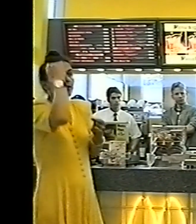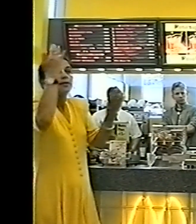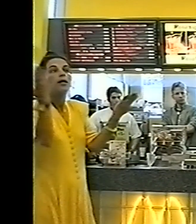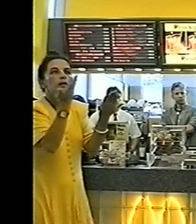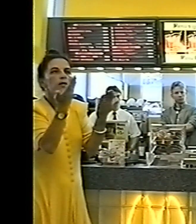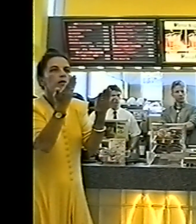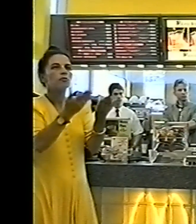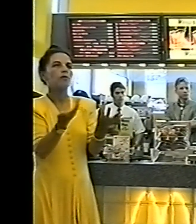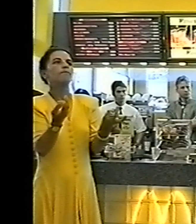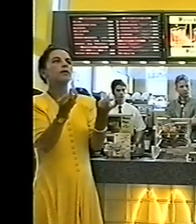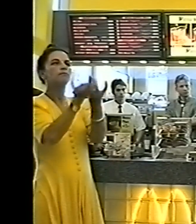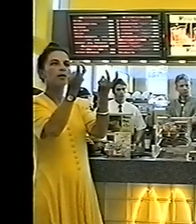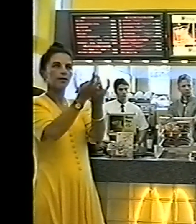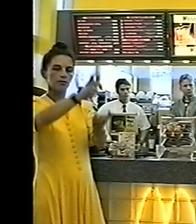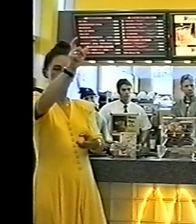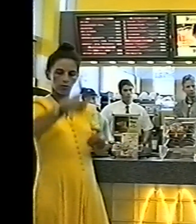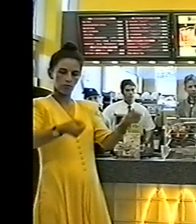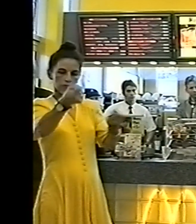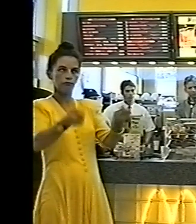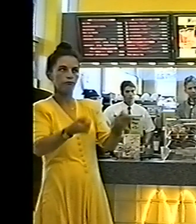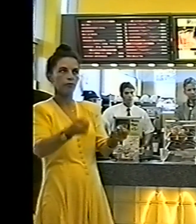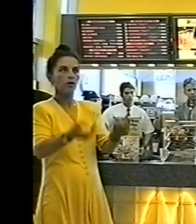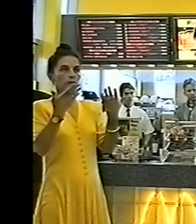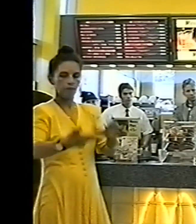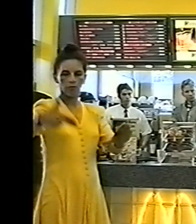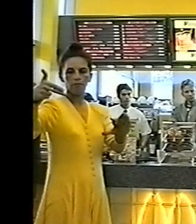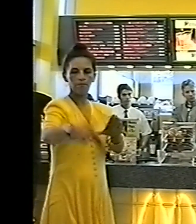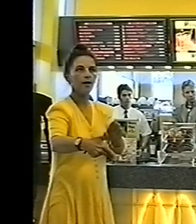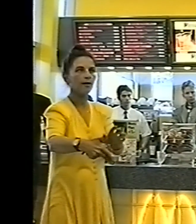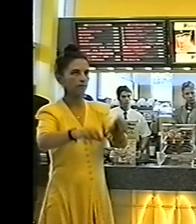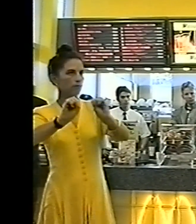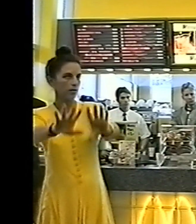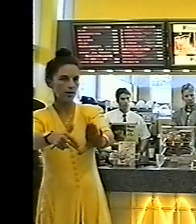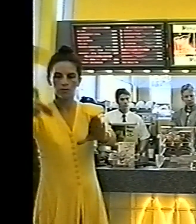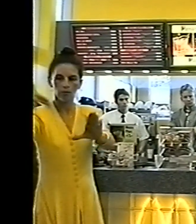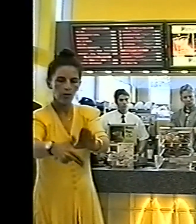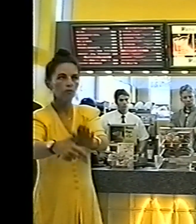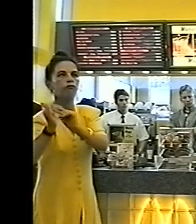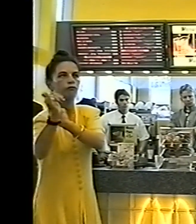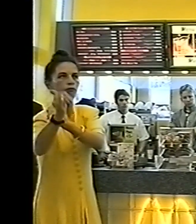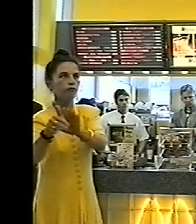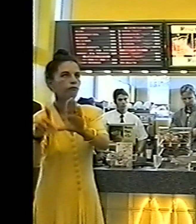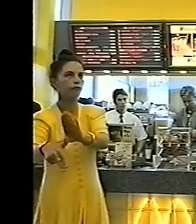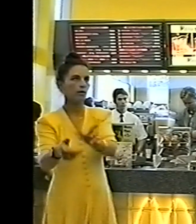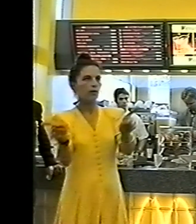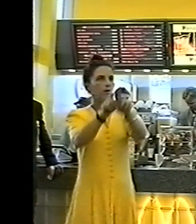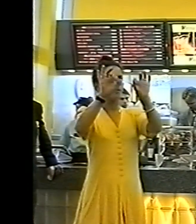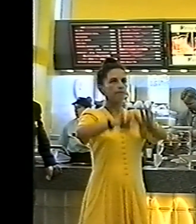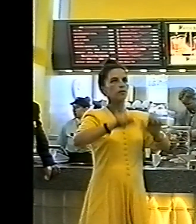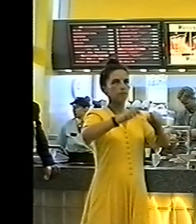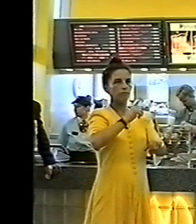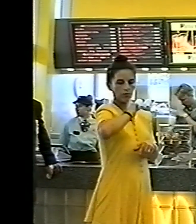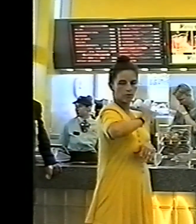d'utiliser le temps de l'automobiliste qu'il passe pour faire son plein et lui mettre à disposition ce temps et mettre à disposition un système de commande